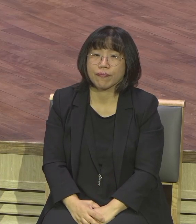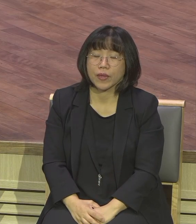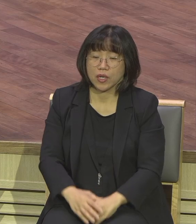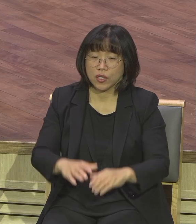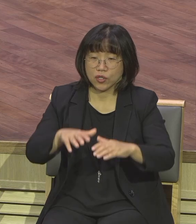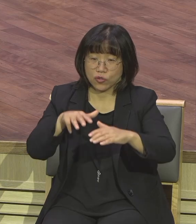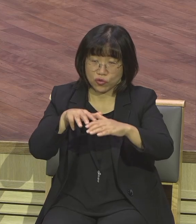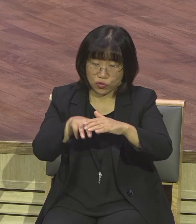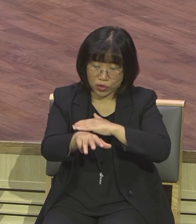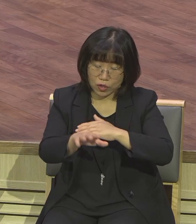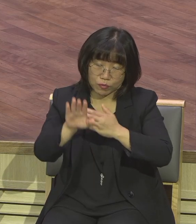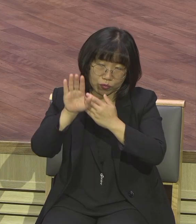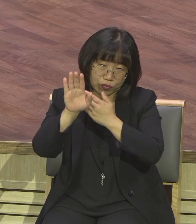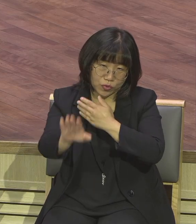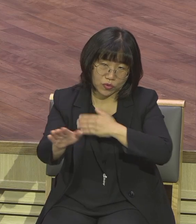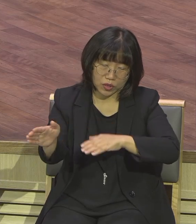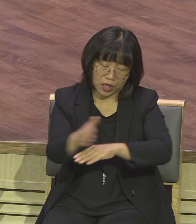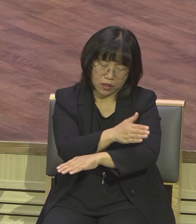출애굽부터 이후로.